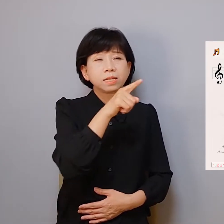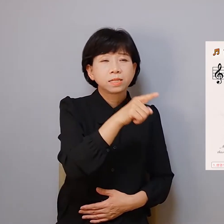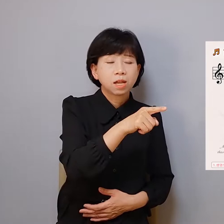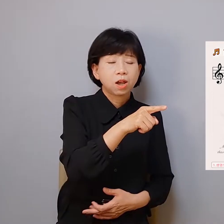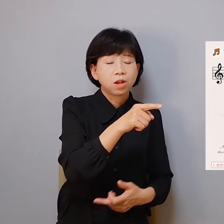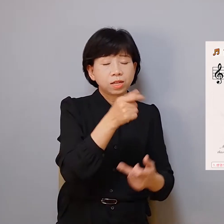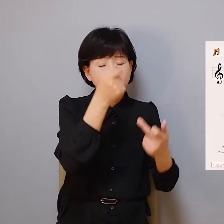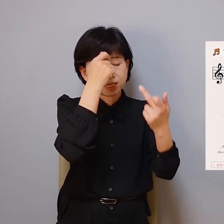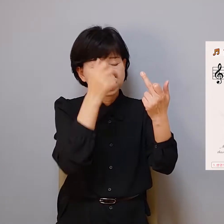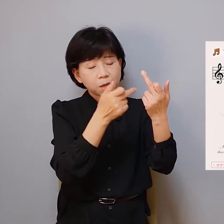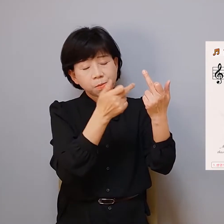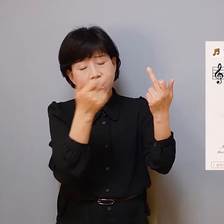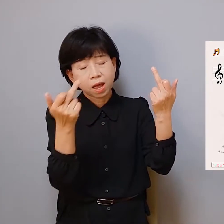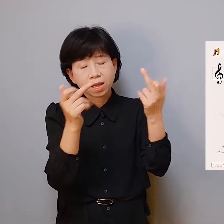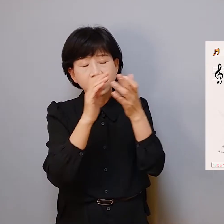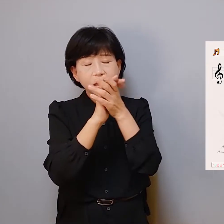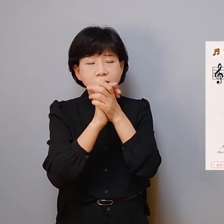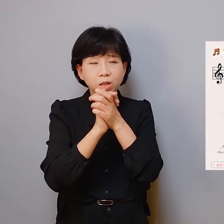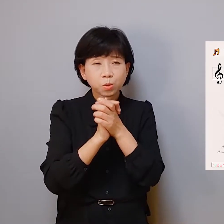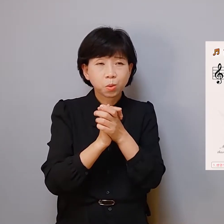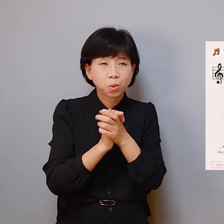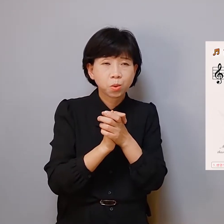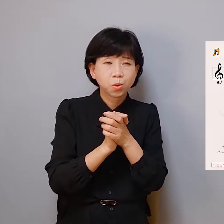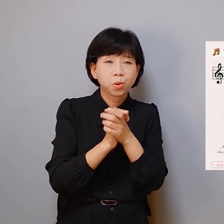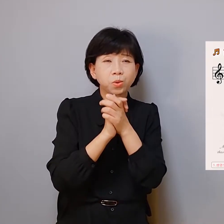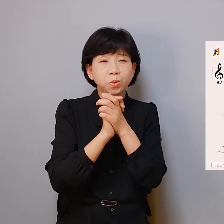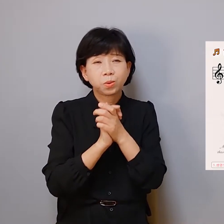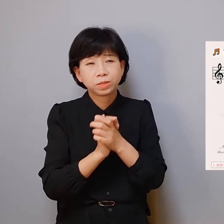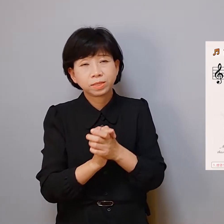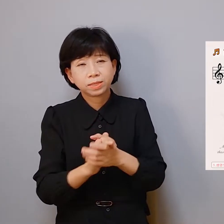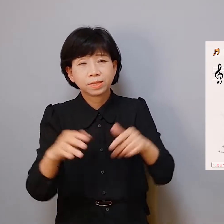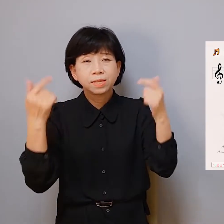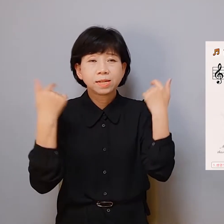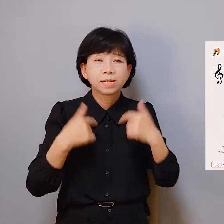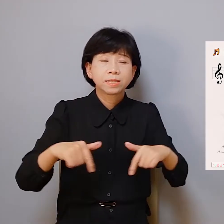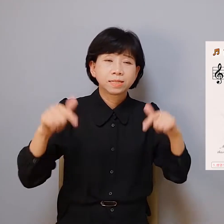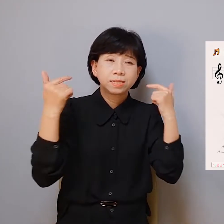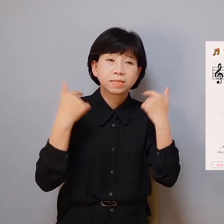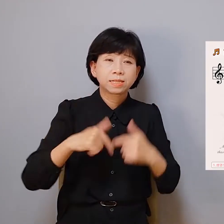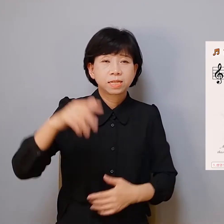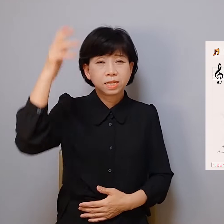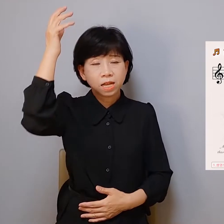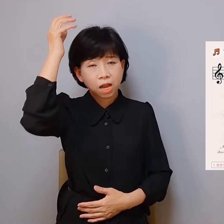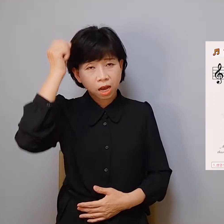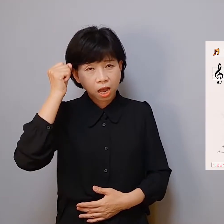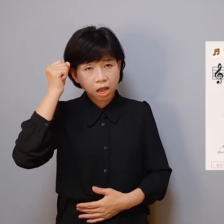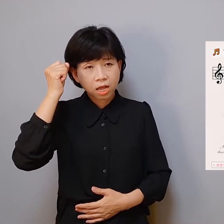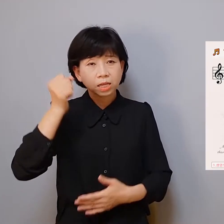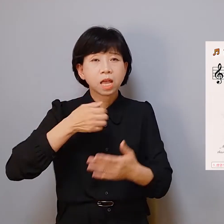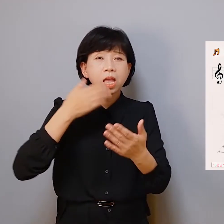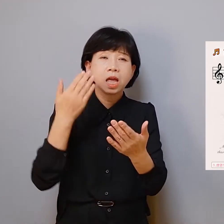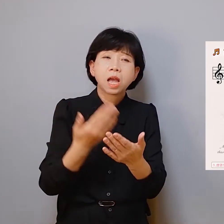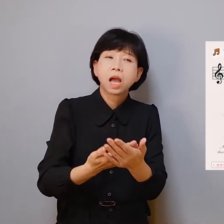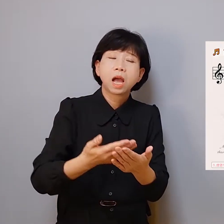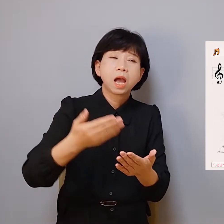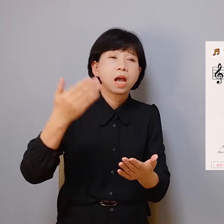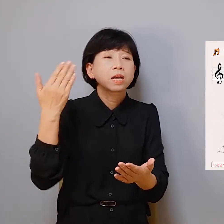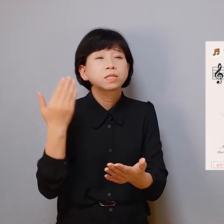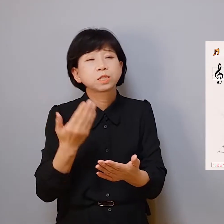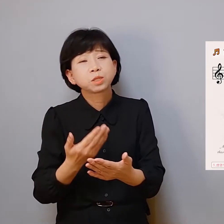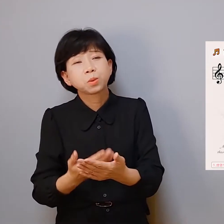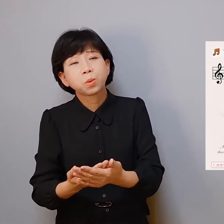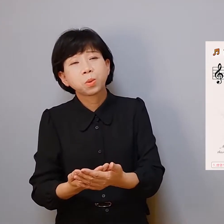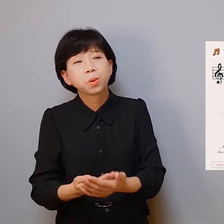기억합니다. 저 겟세마네 기도를 늘